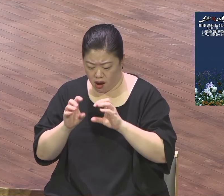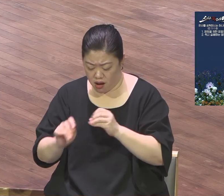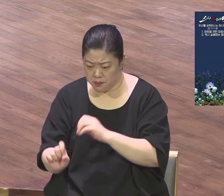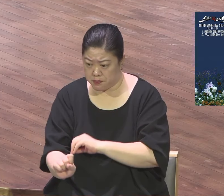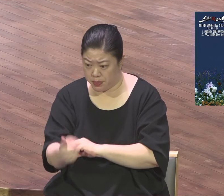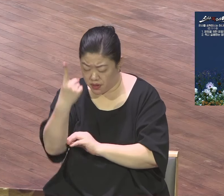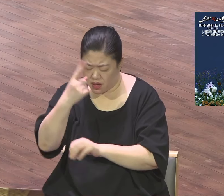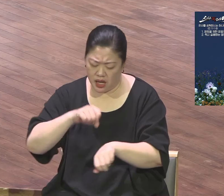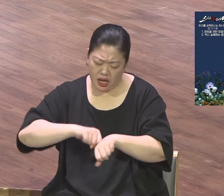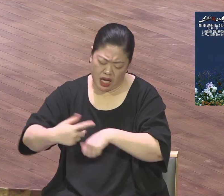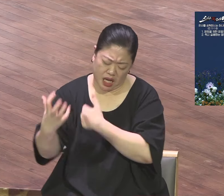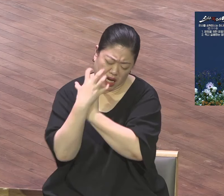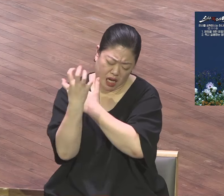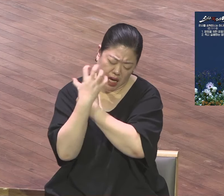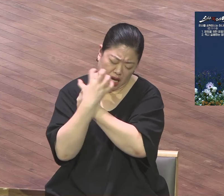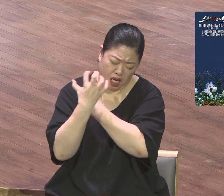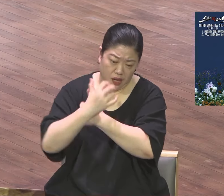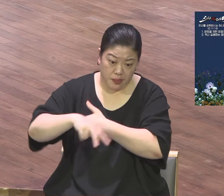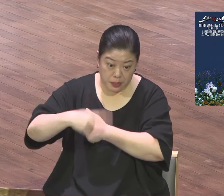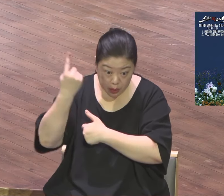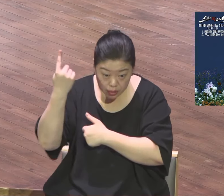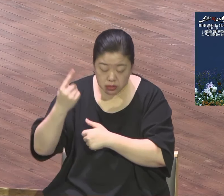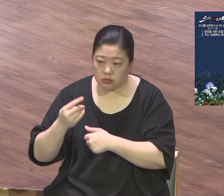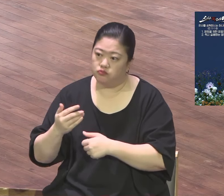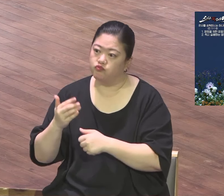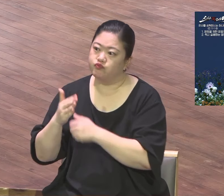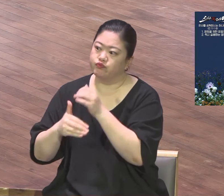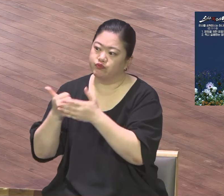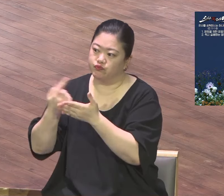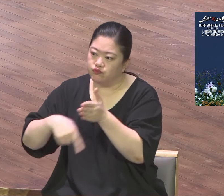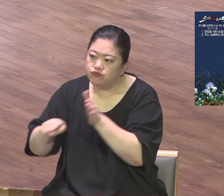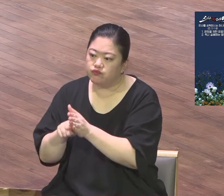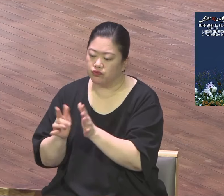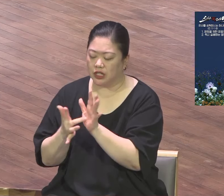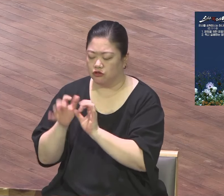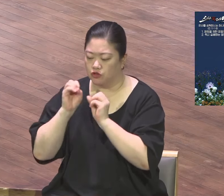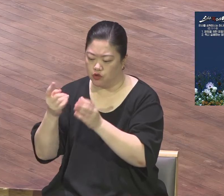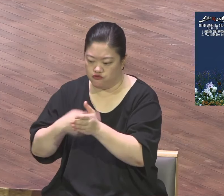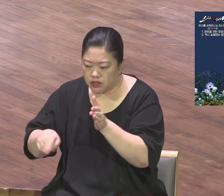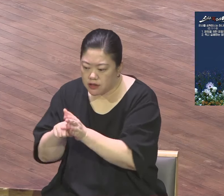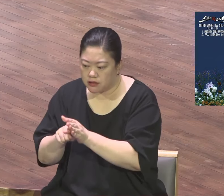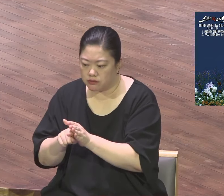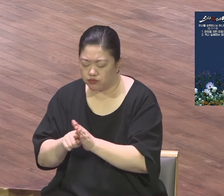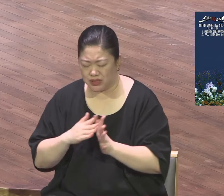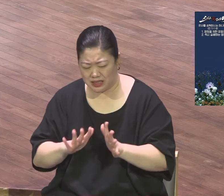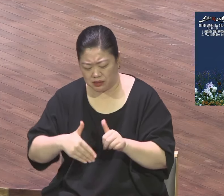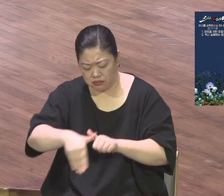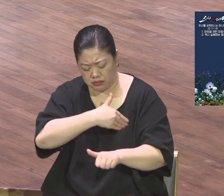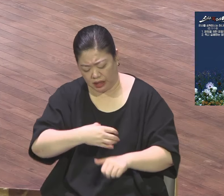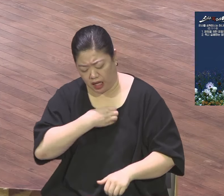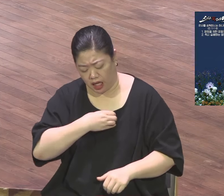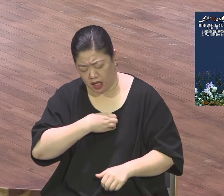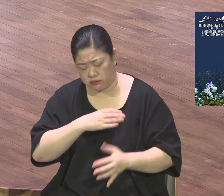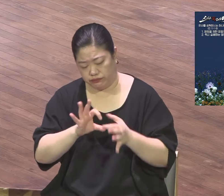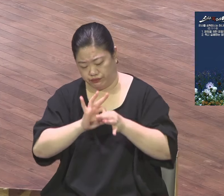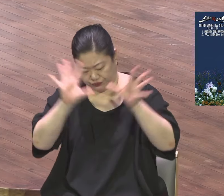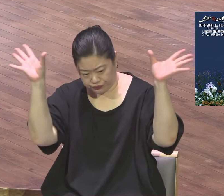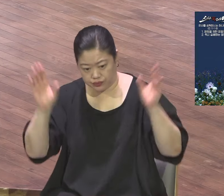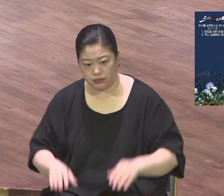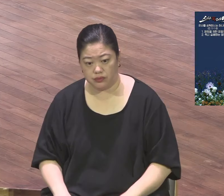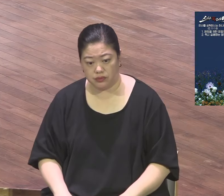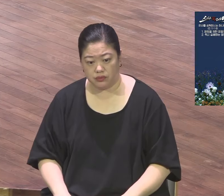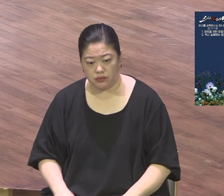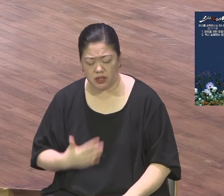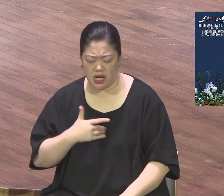이런 고백이었어요. 그리고 환난 중에서도 절규할 이유가 있는데 환난은 인내를, 인내는